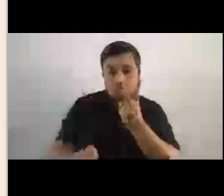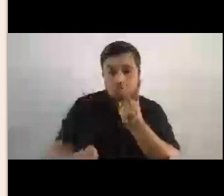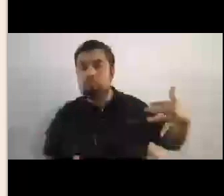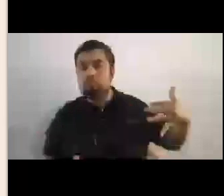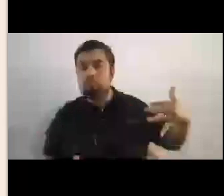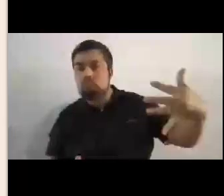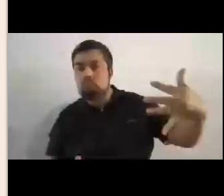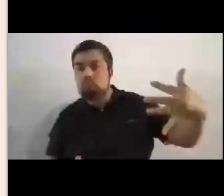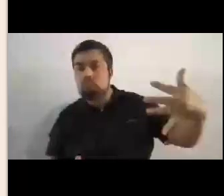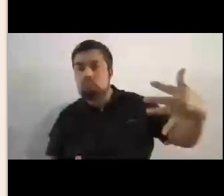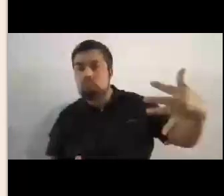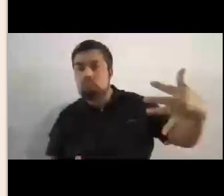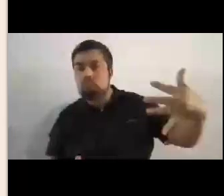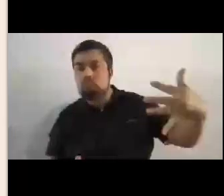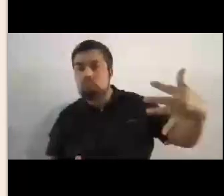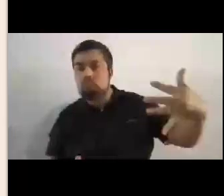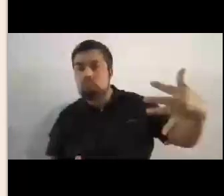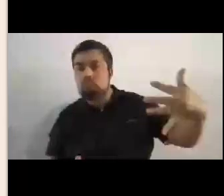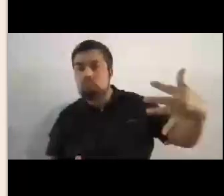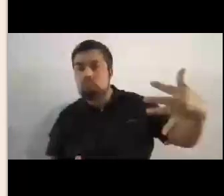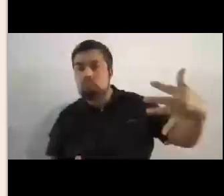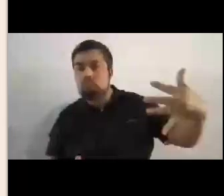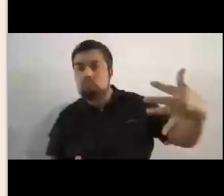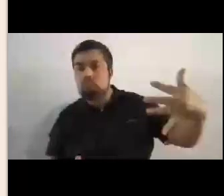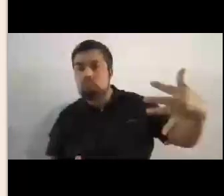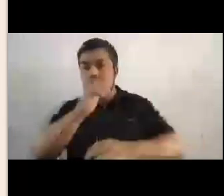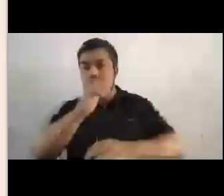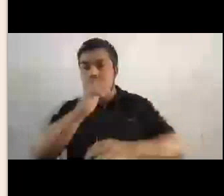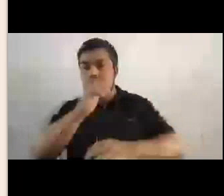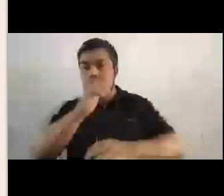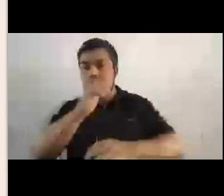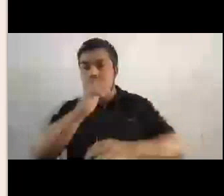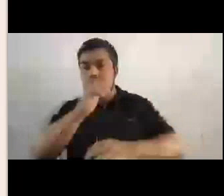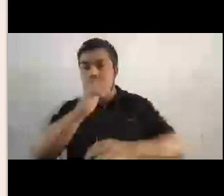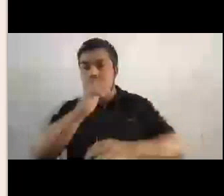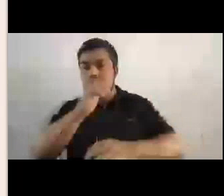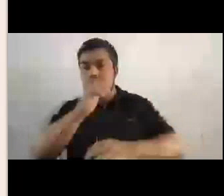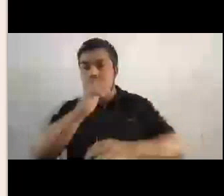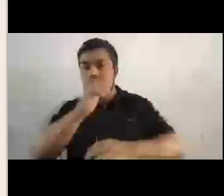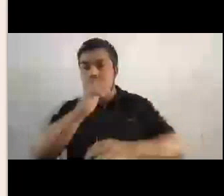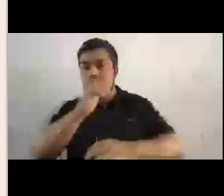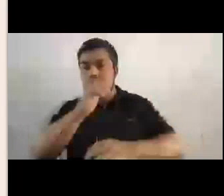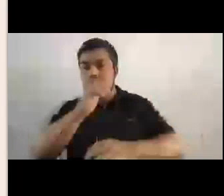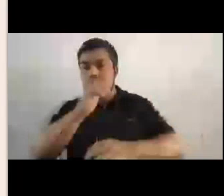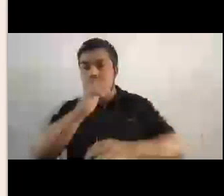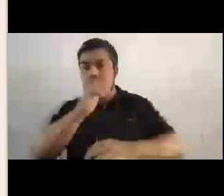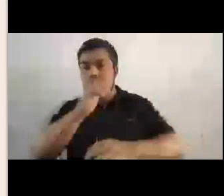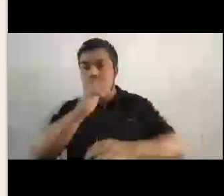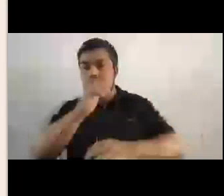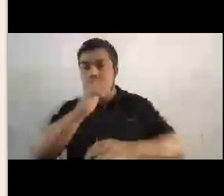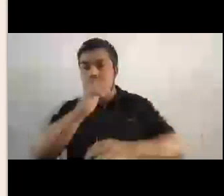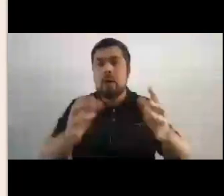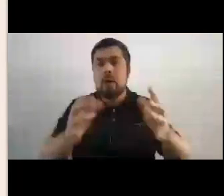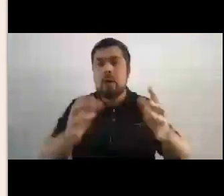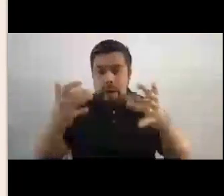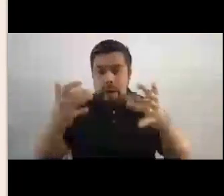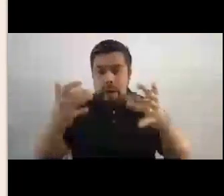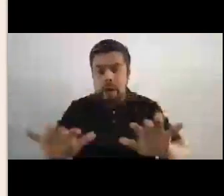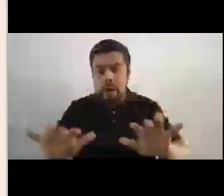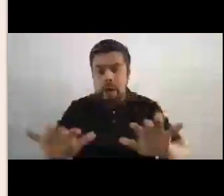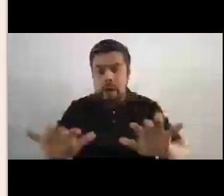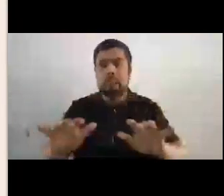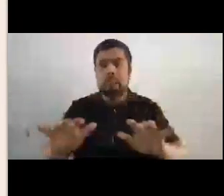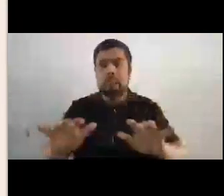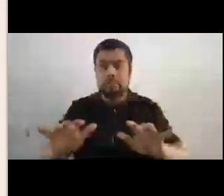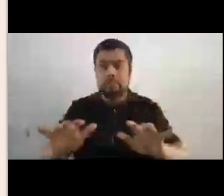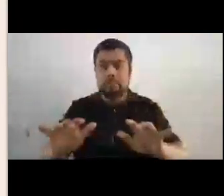10 años atrás, aquellos educadores que ya llevaban al menos entre 8 y 10 años trabajando en